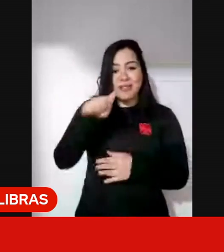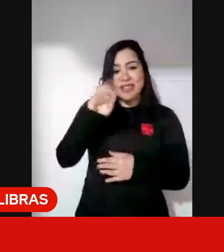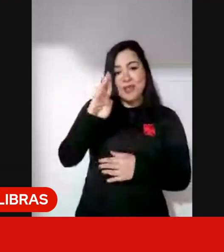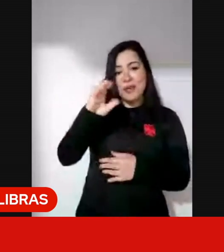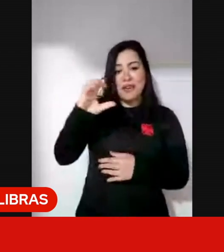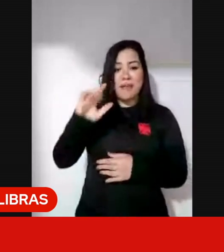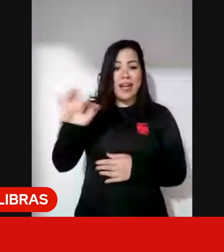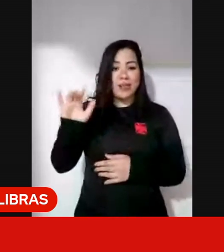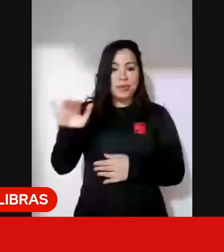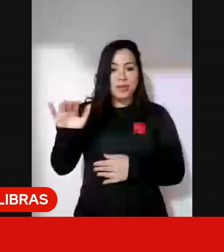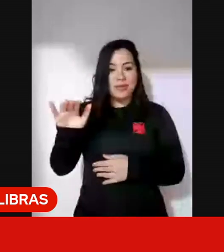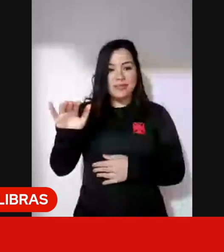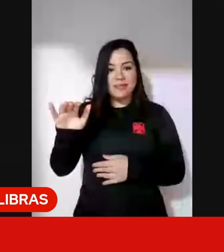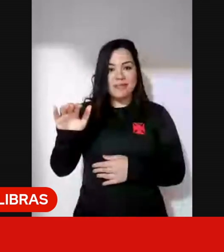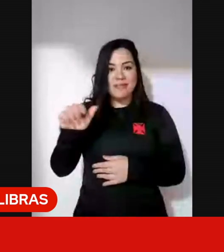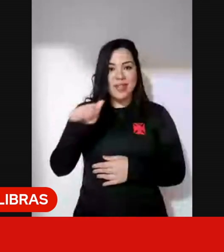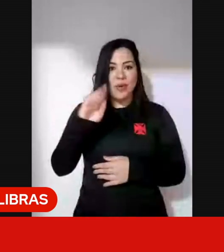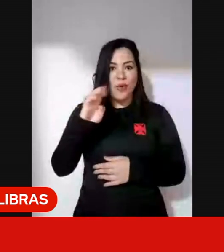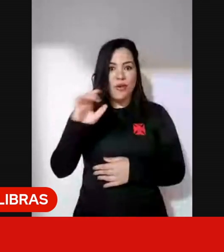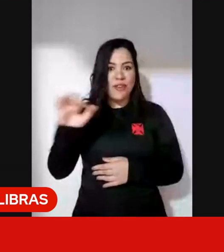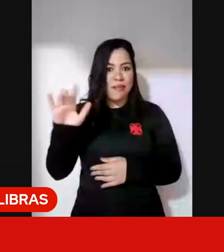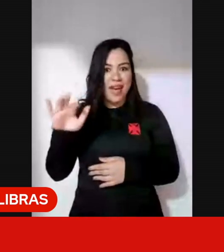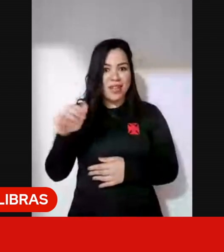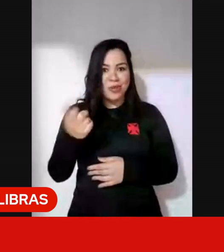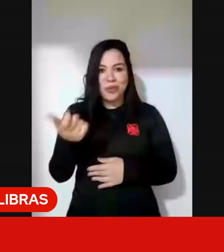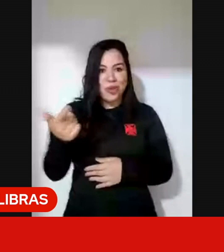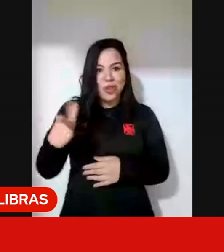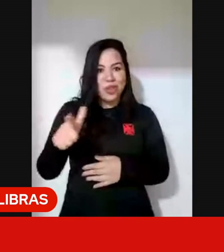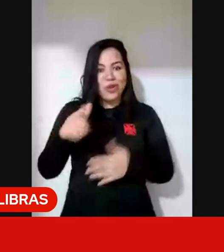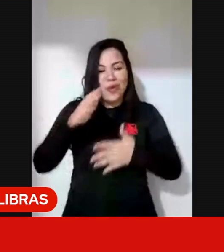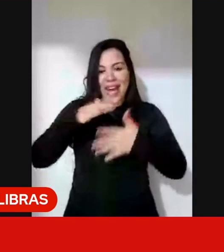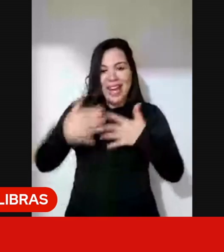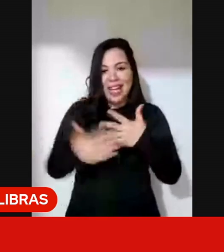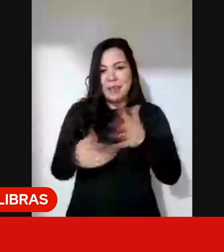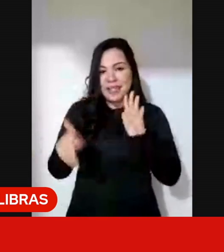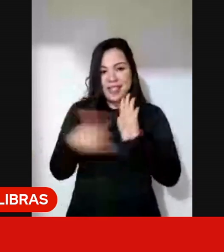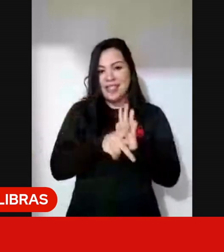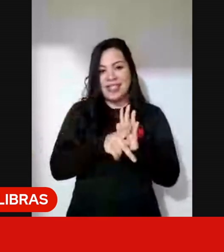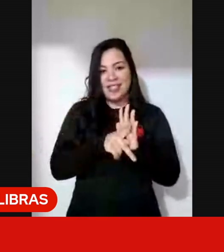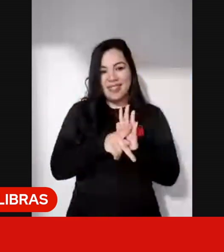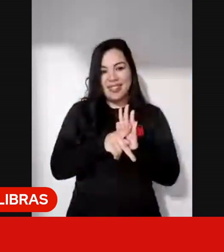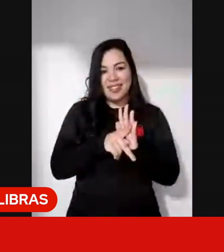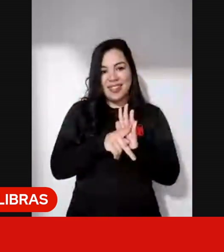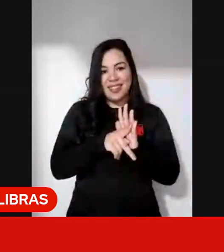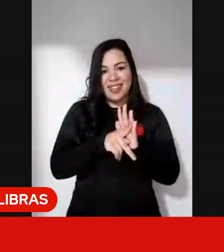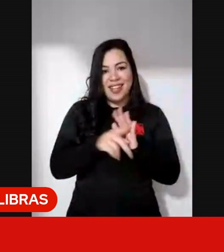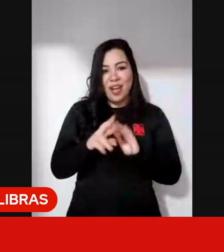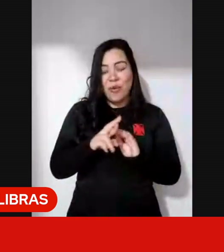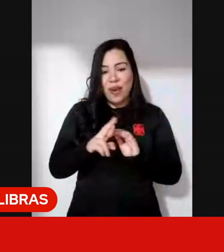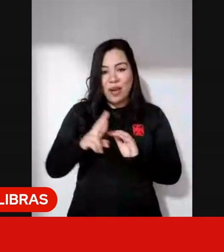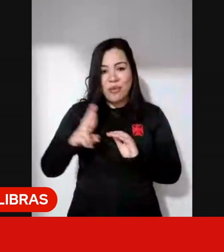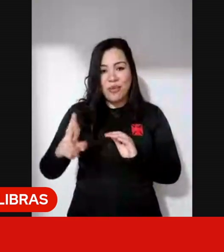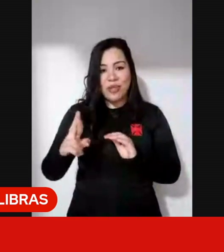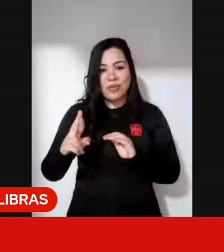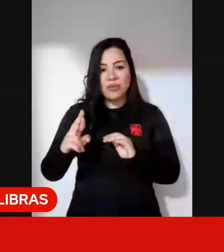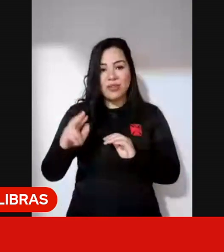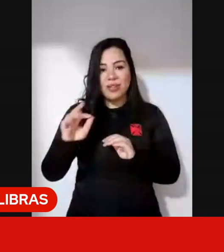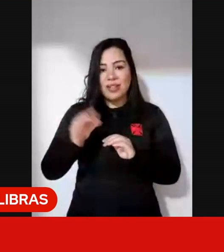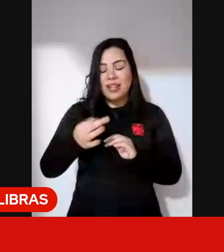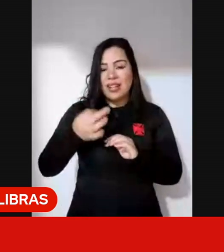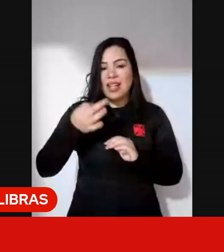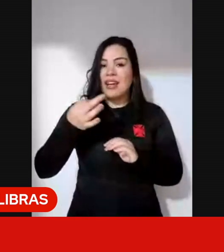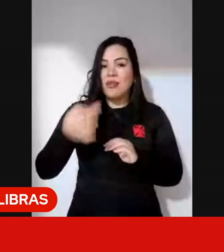eu sei fazer o alfabeto. O alfabeto não é Libras em si, é um